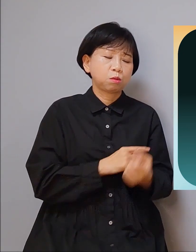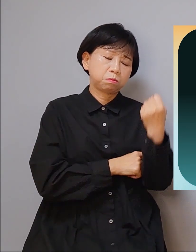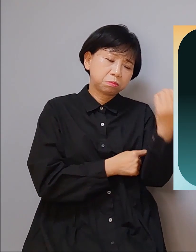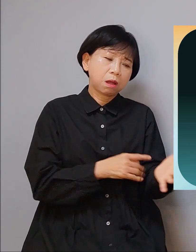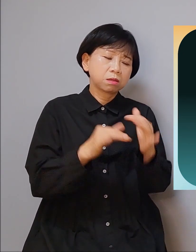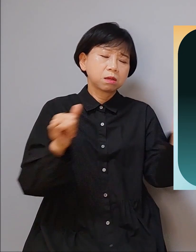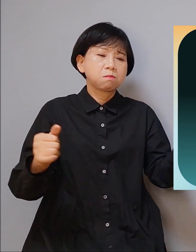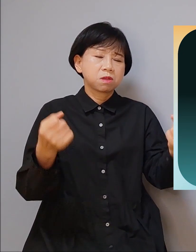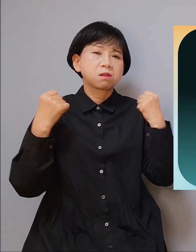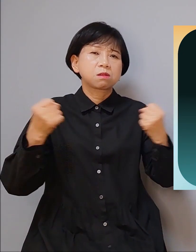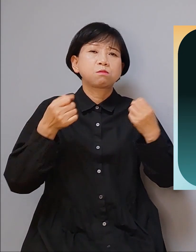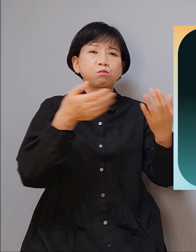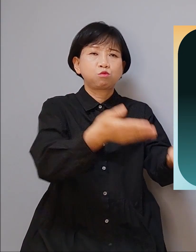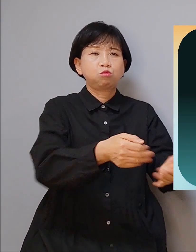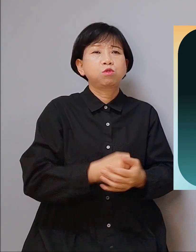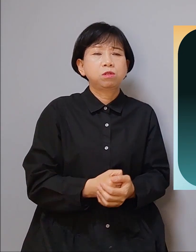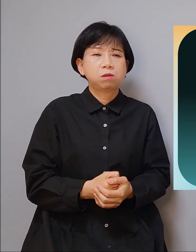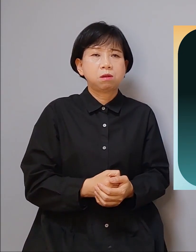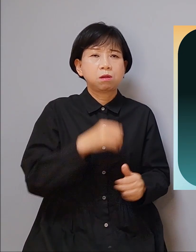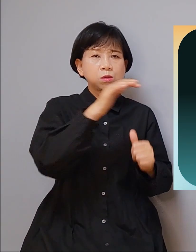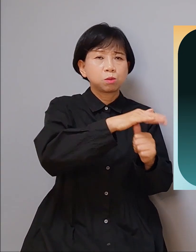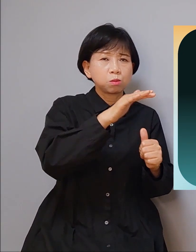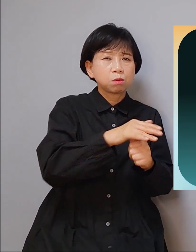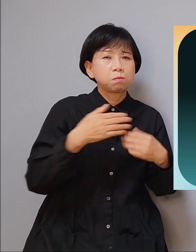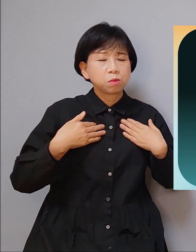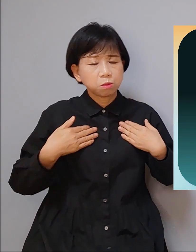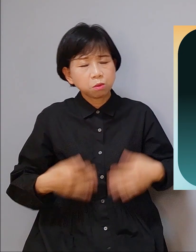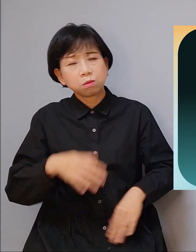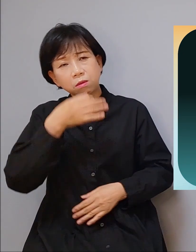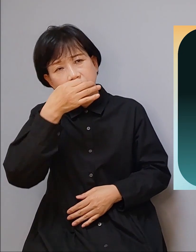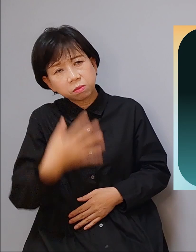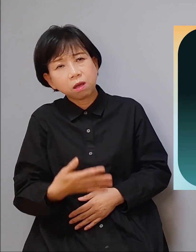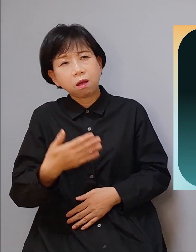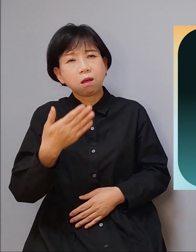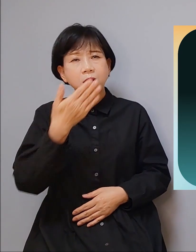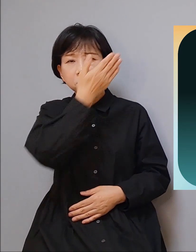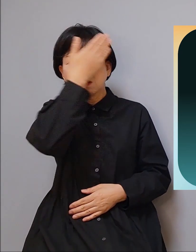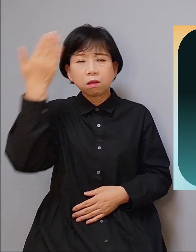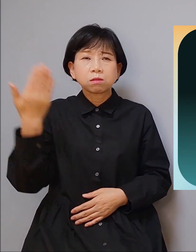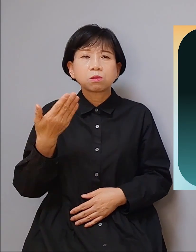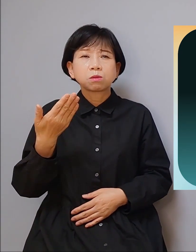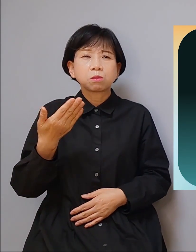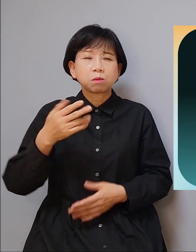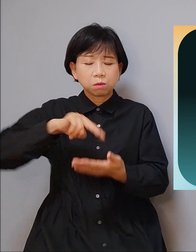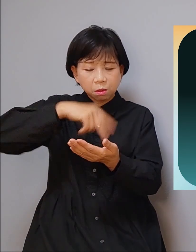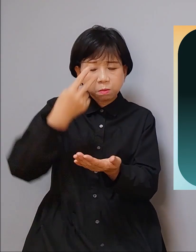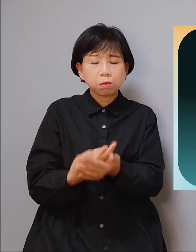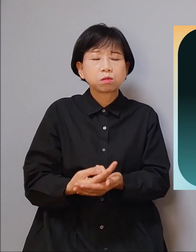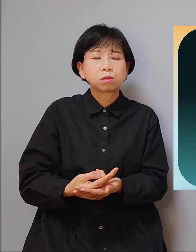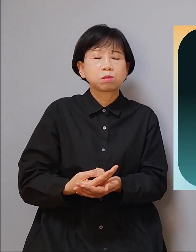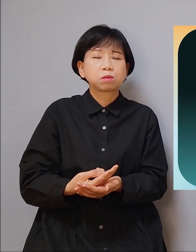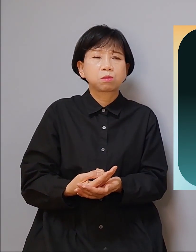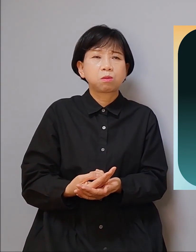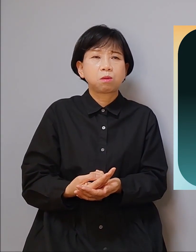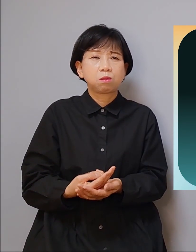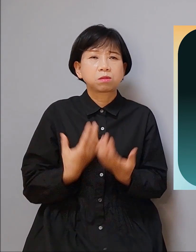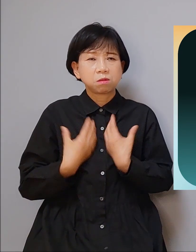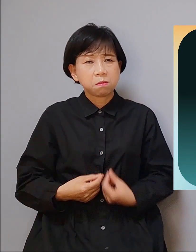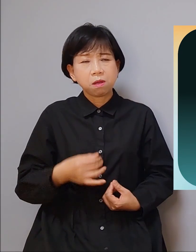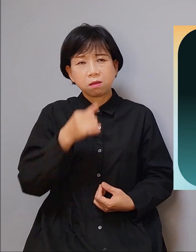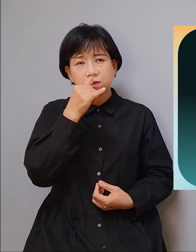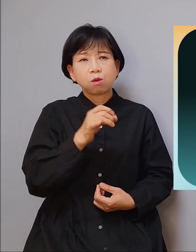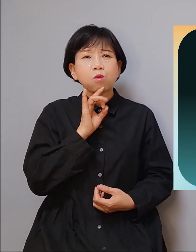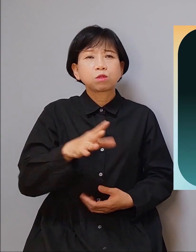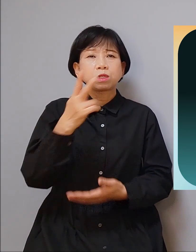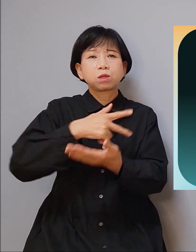더하시나니 소년이라도 피곤하며 곤비하며 장정이라도 넘어지며 쓰러 같이 읽습니다. 오직